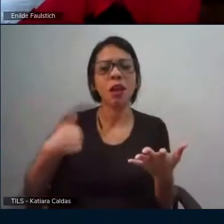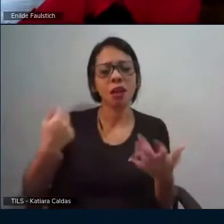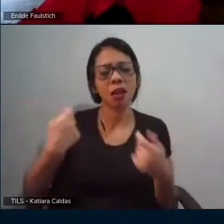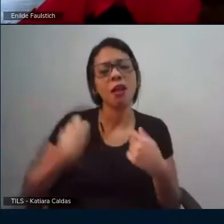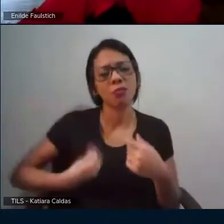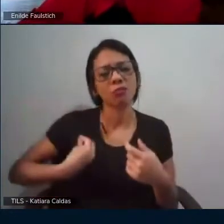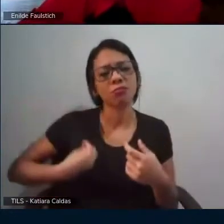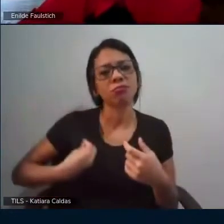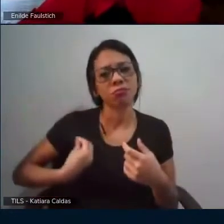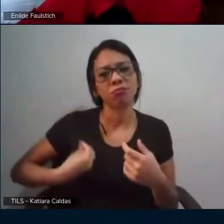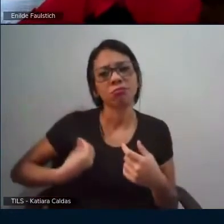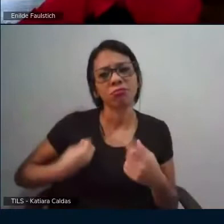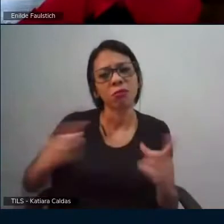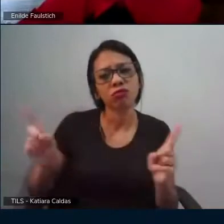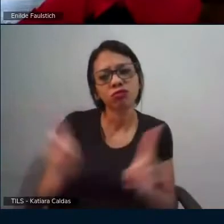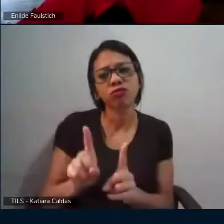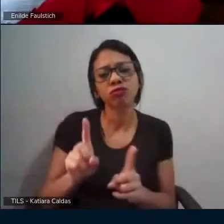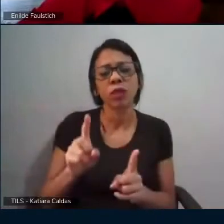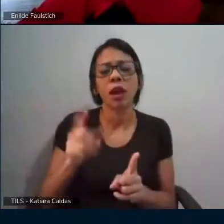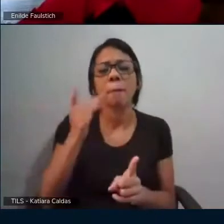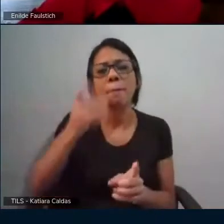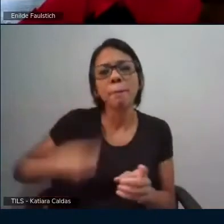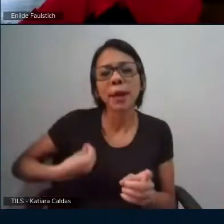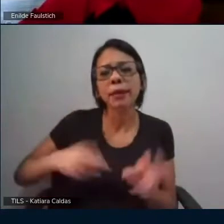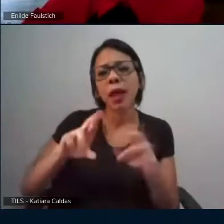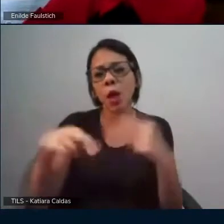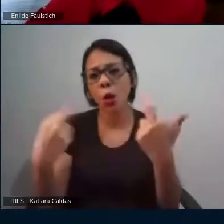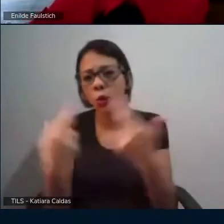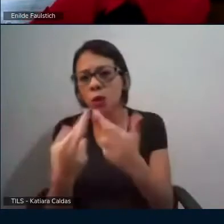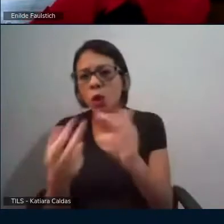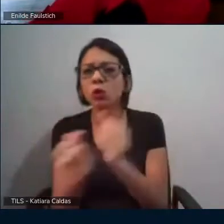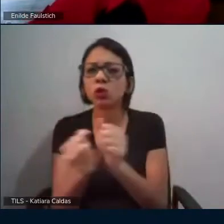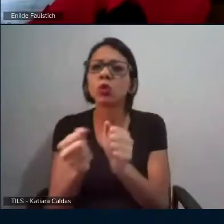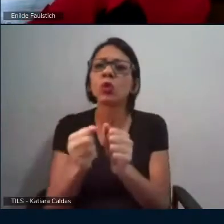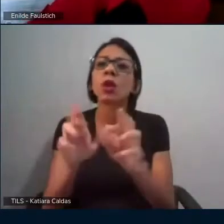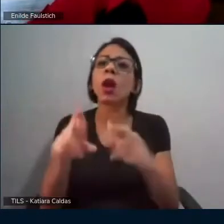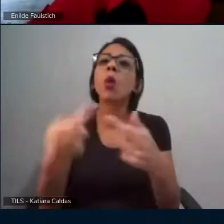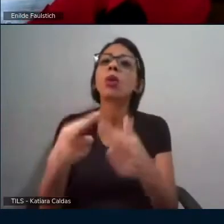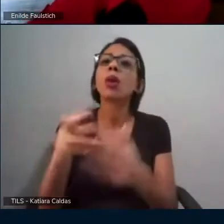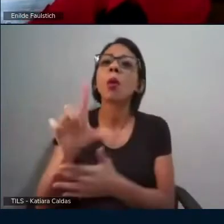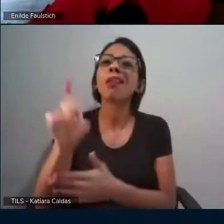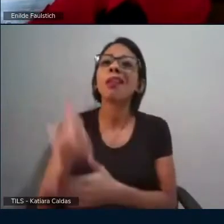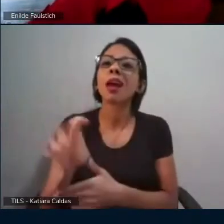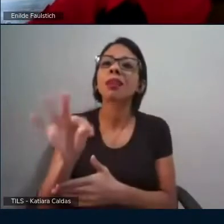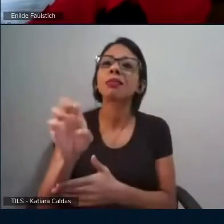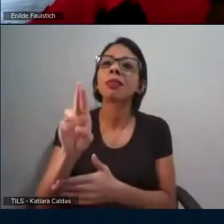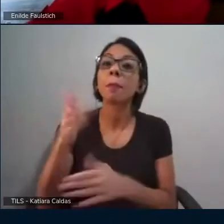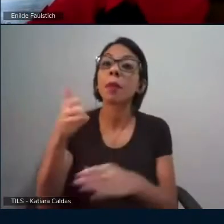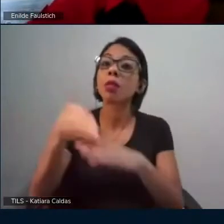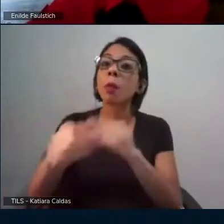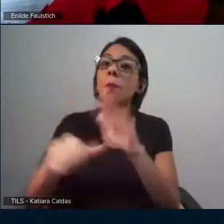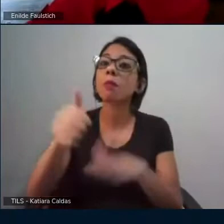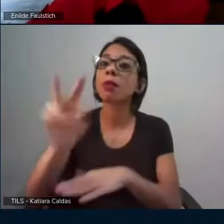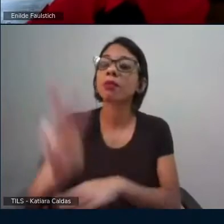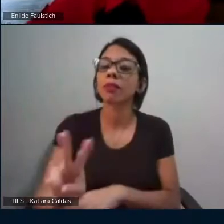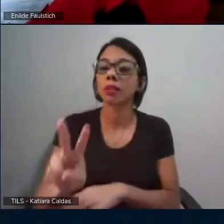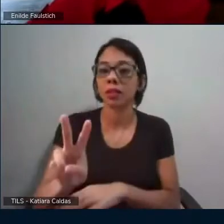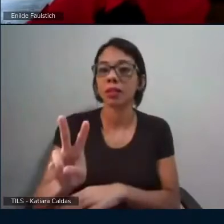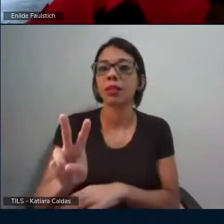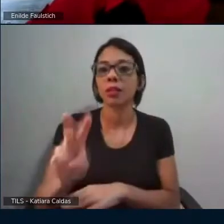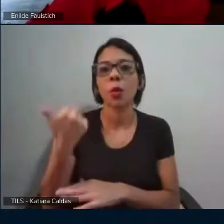presente, né, participava das reuniões junto do Centro Lexterne, quando você ingressou a primeira vez